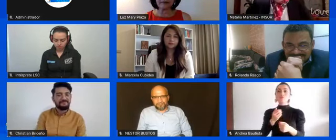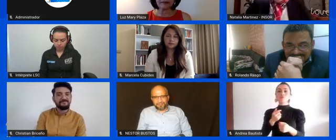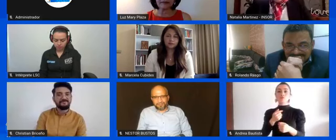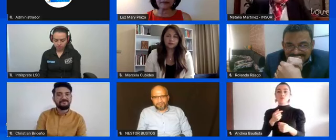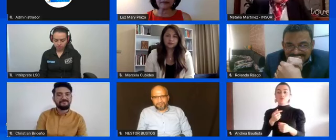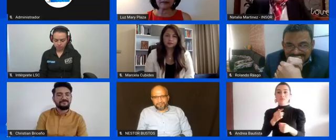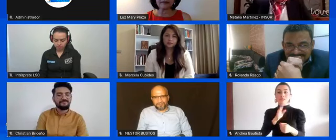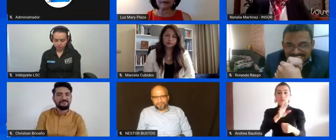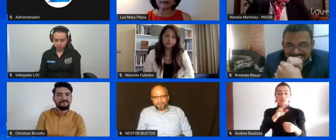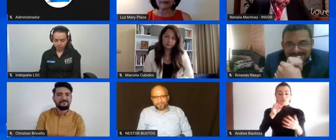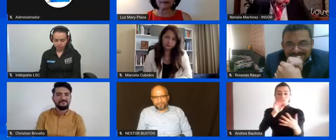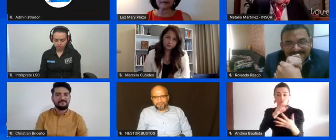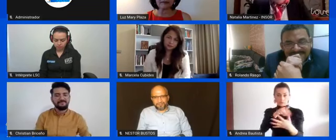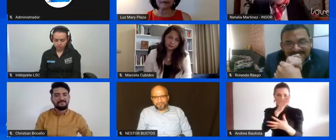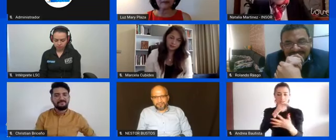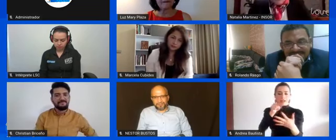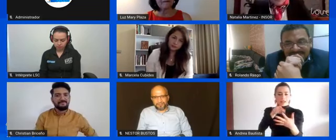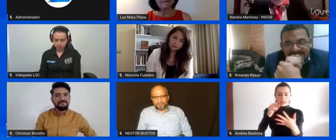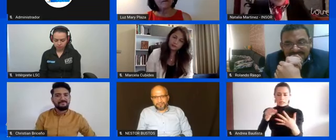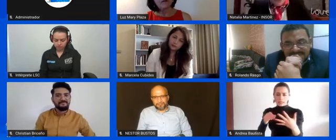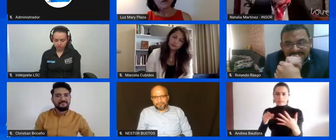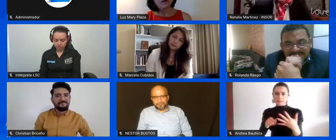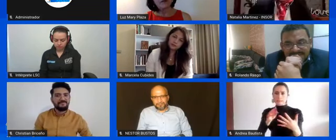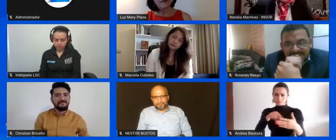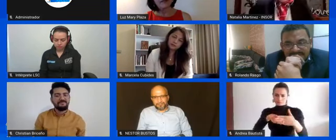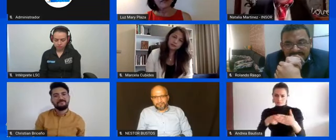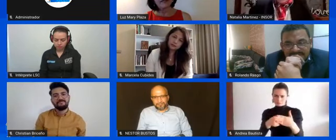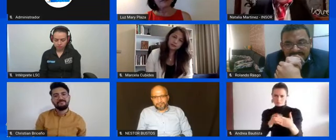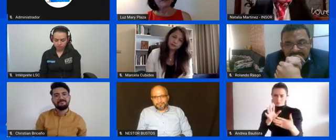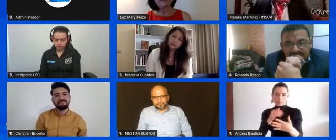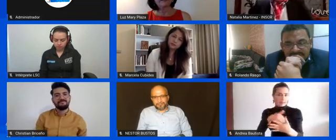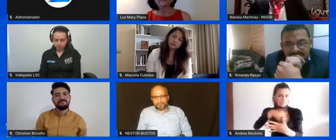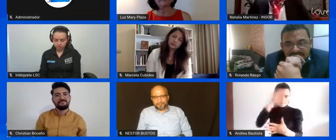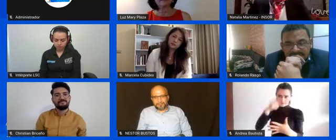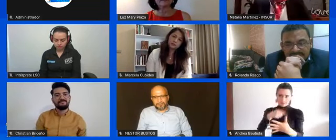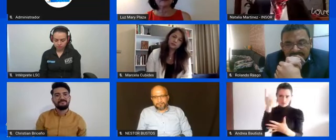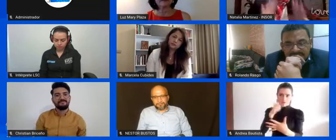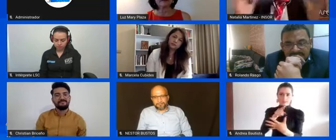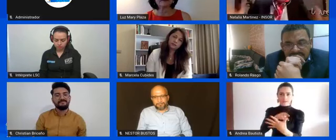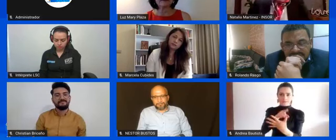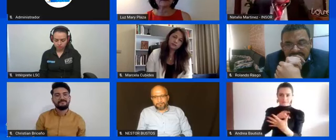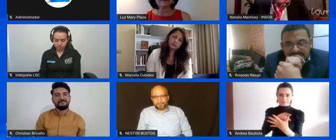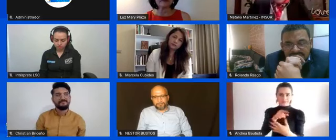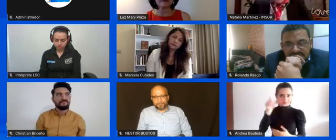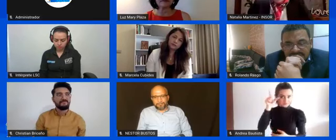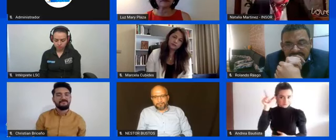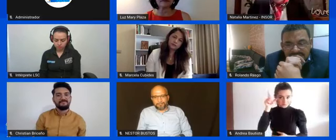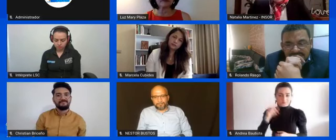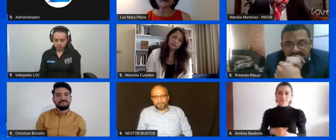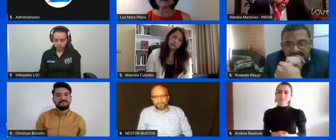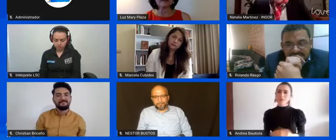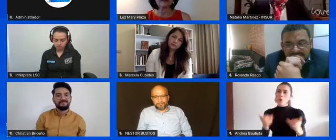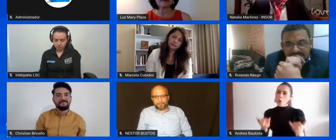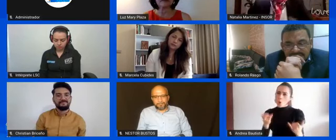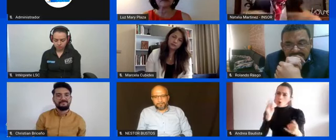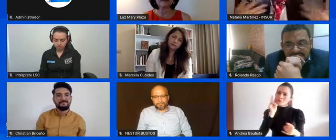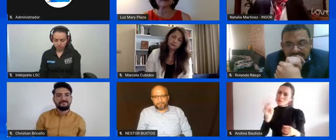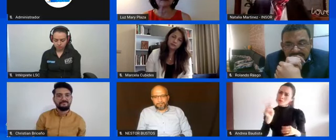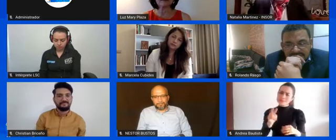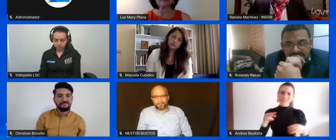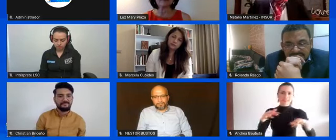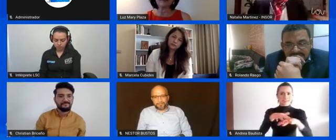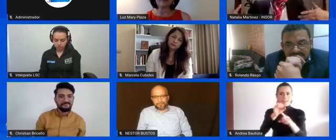presentándolos. Pero Luz Mari, me gustaría iniciar contigo. Hoy pudimos ver un video que se empezó a publicar en redes sociales con la